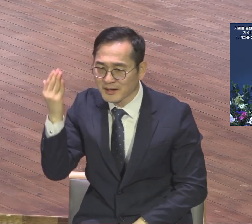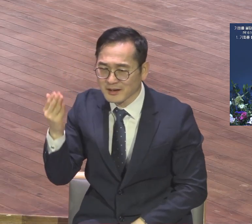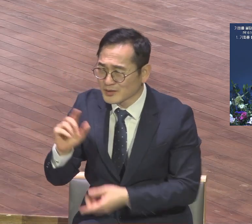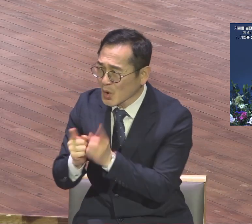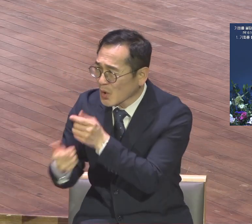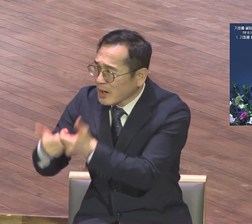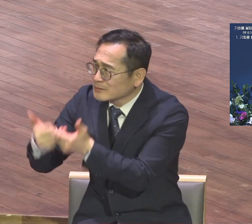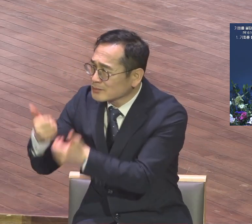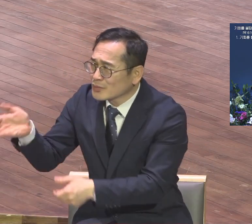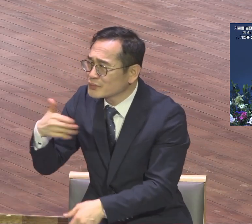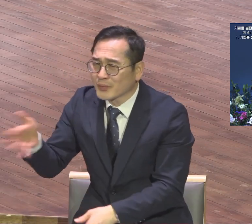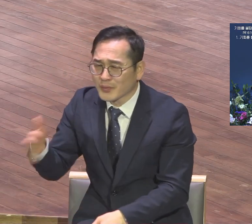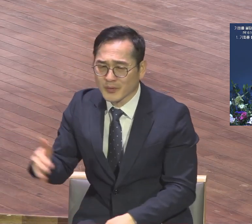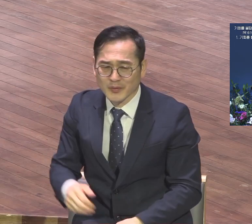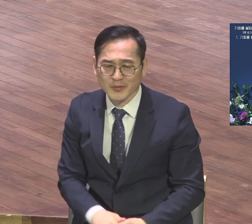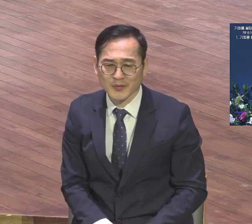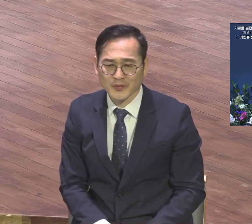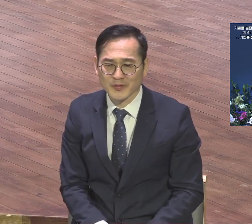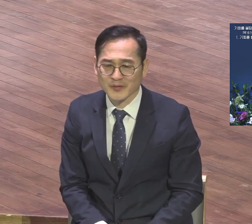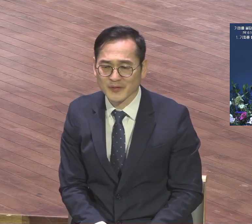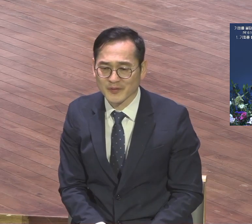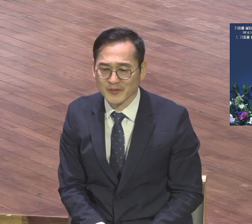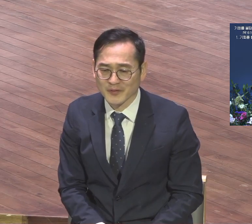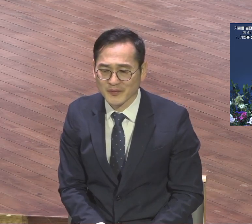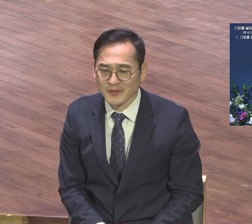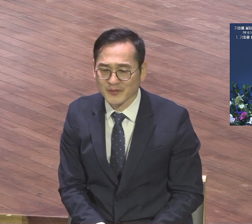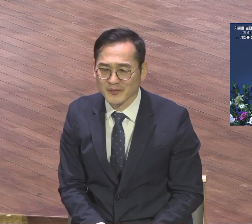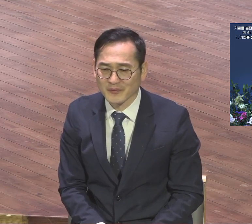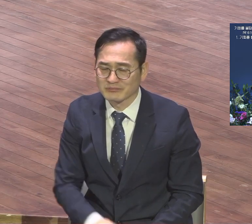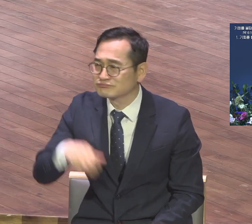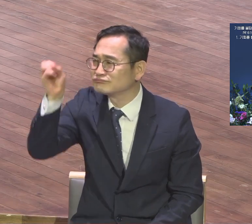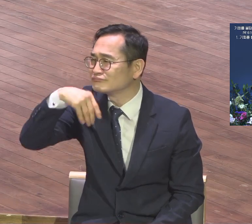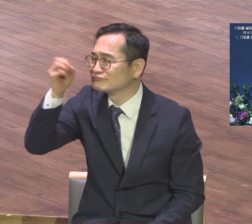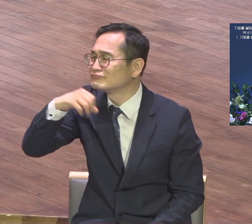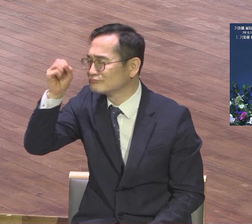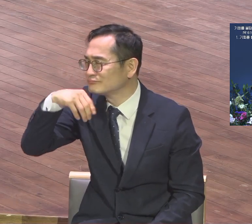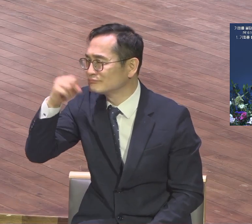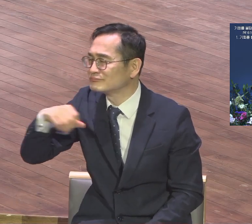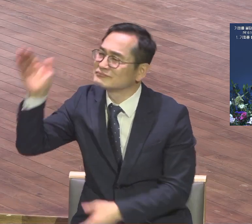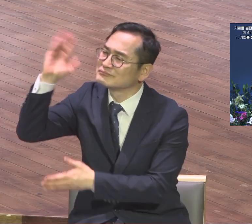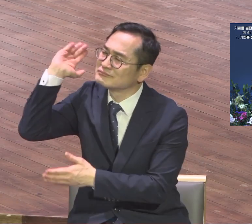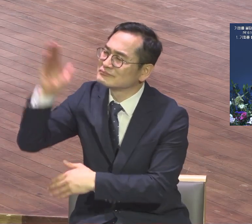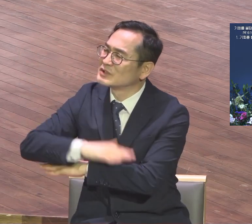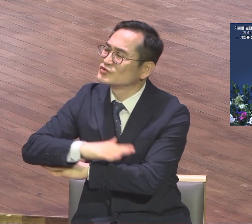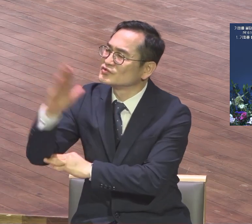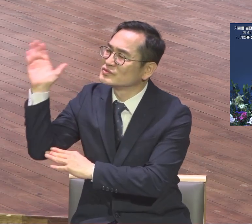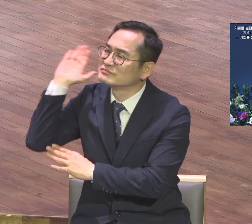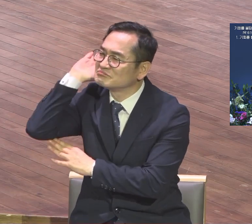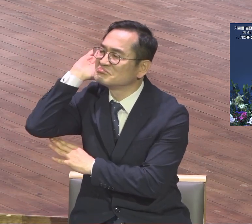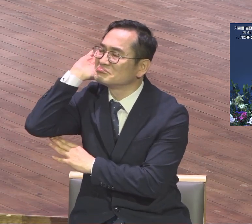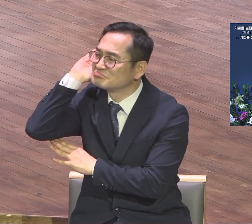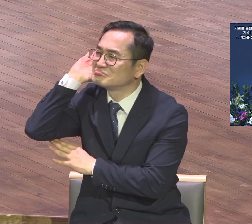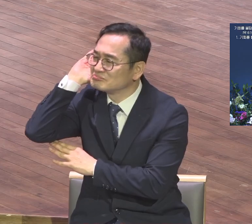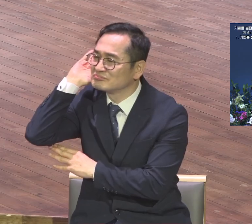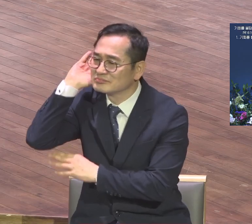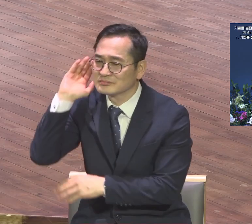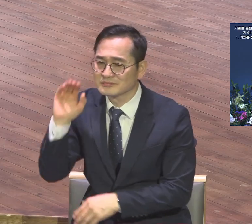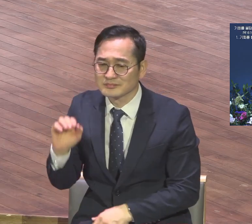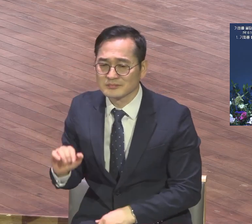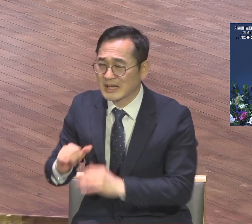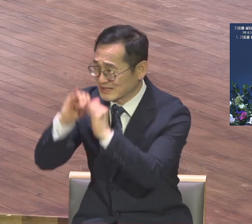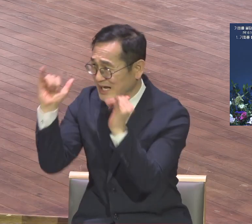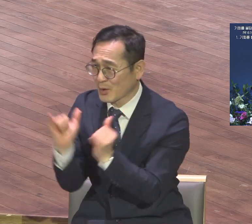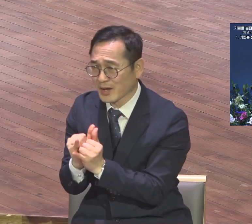일도 없고 어 일잔하면서 같이 뭐 그렇게 서로 다 이 뿜으면서 같이 다 하잖아. 그 다 되니까